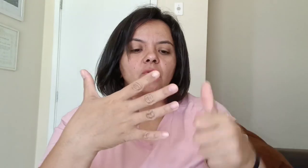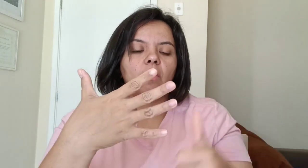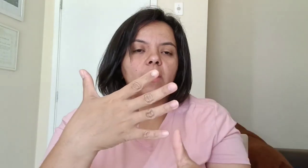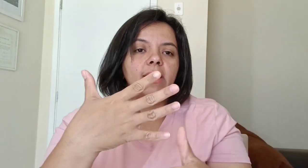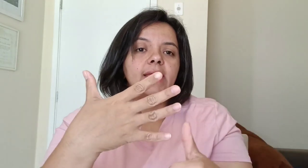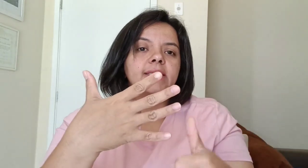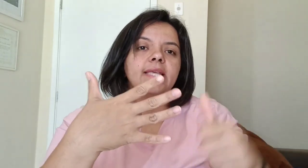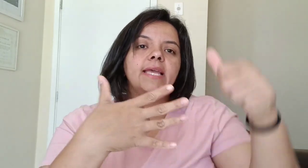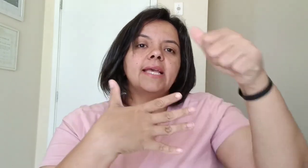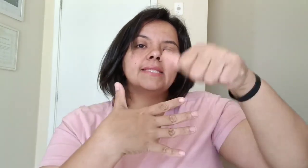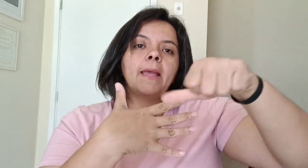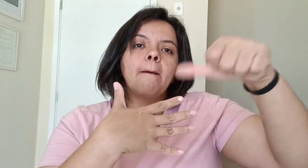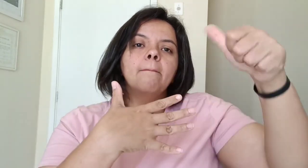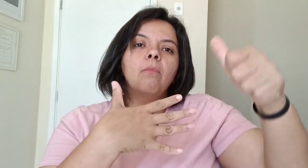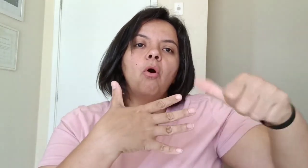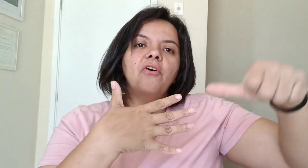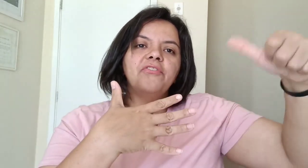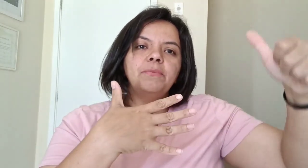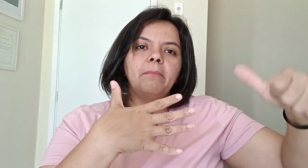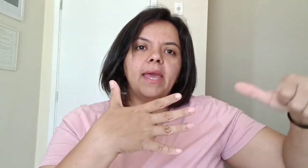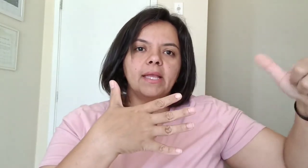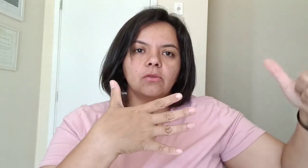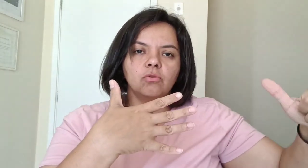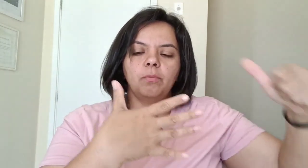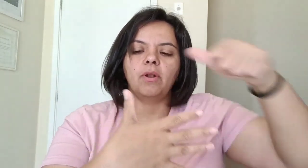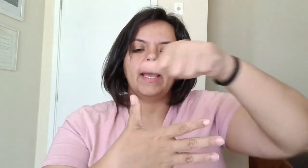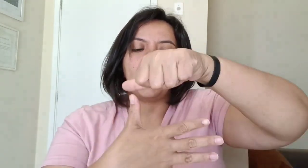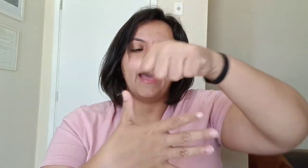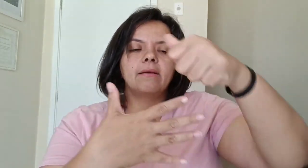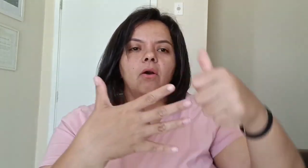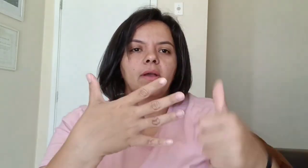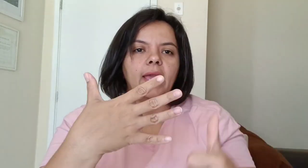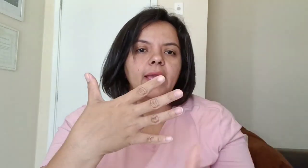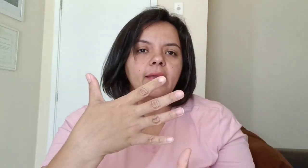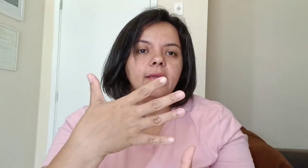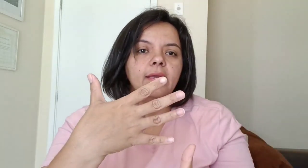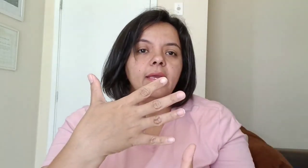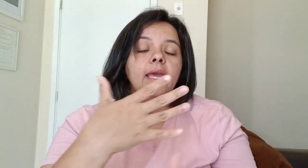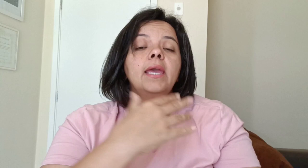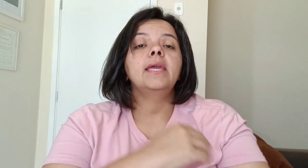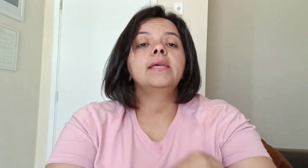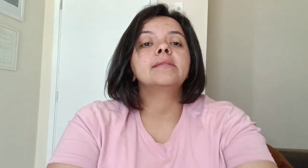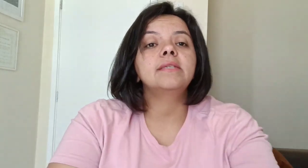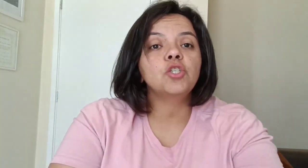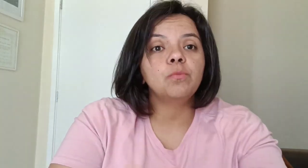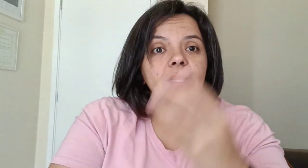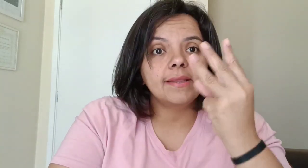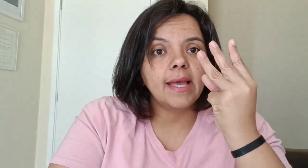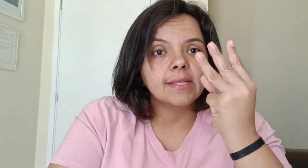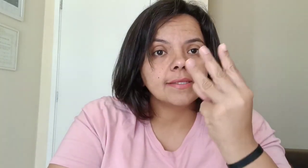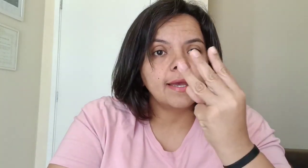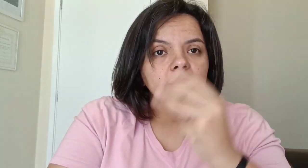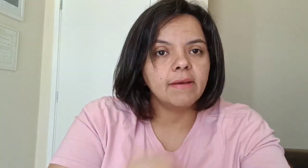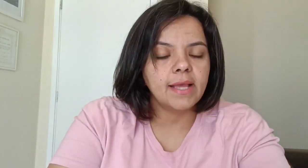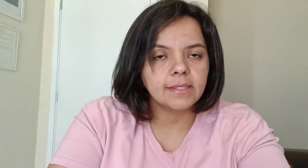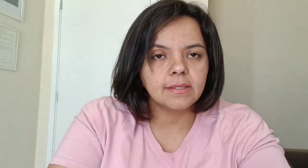ó. Sem esse movimento do polegar, ok? Existe uma terceira